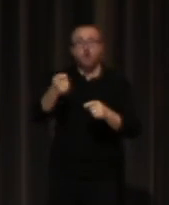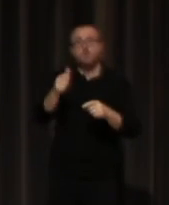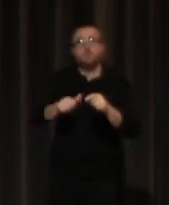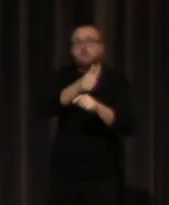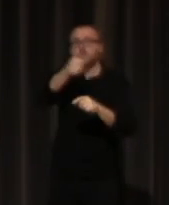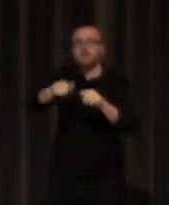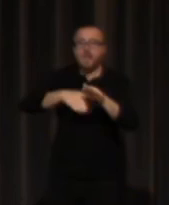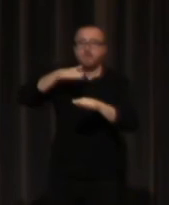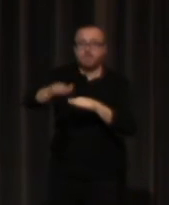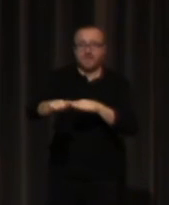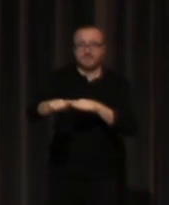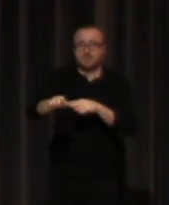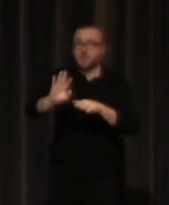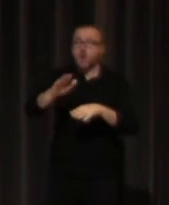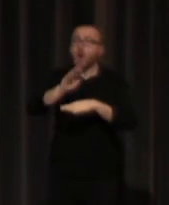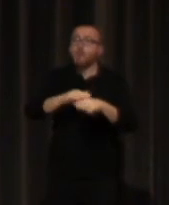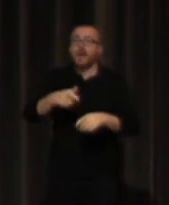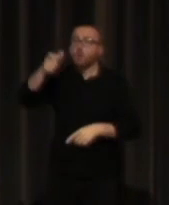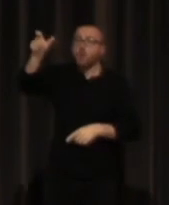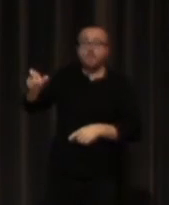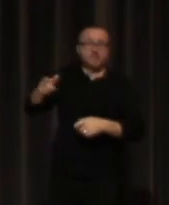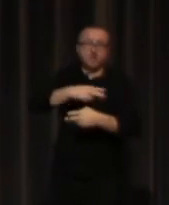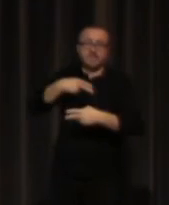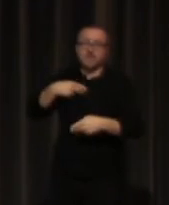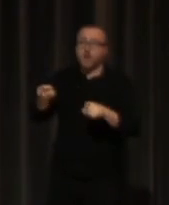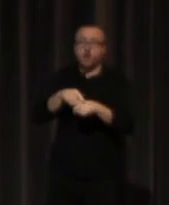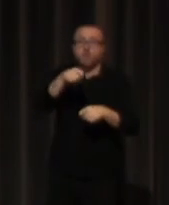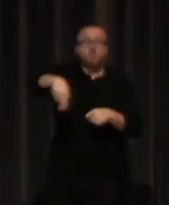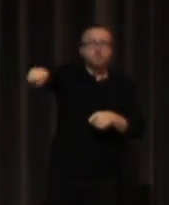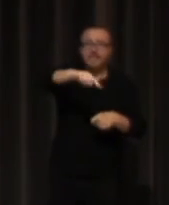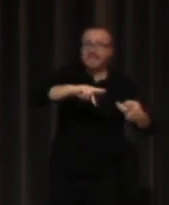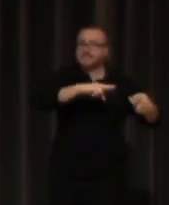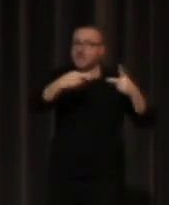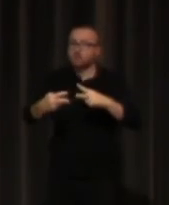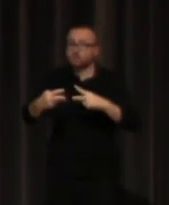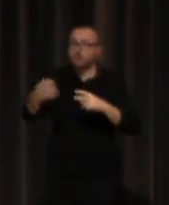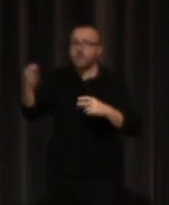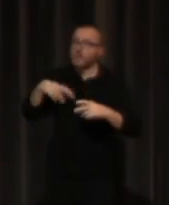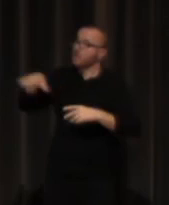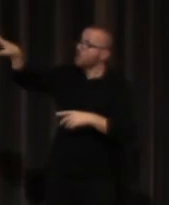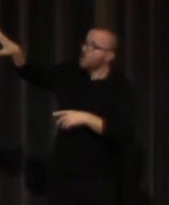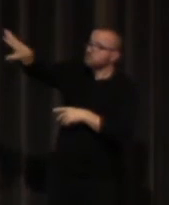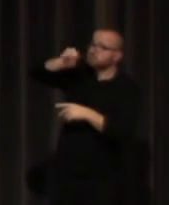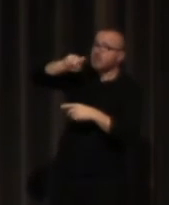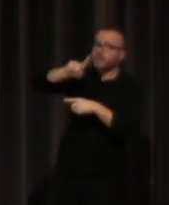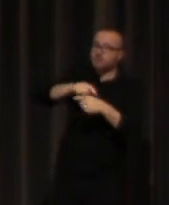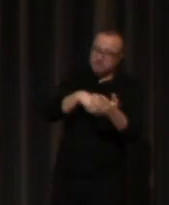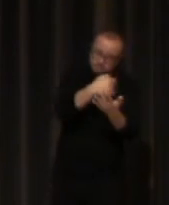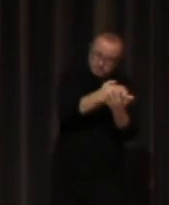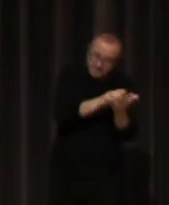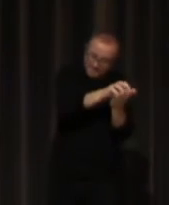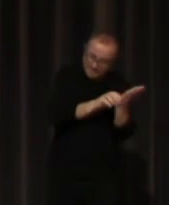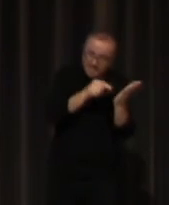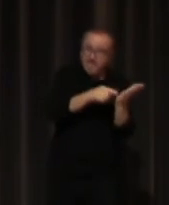d'un traductor, sinó qualsevol persona que té una mica d'ambició de comprendre, de viure, de ser part del